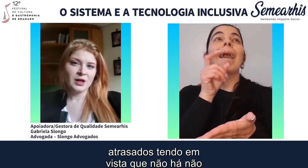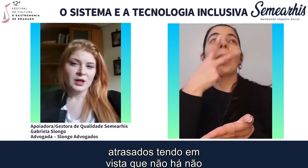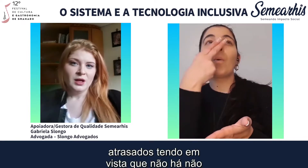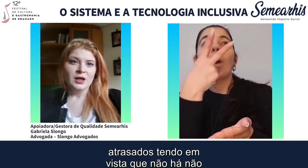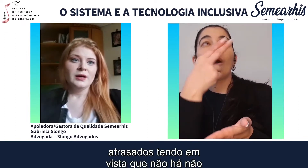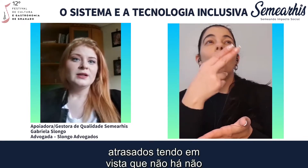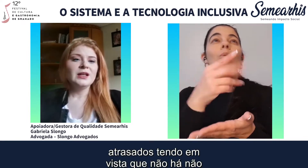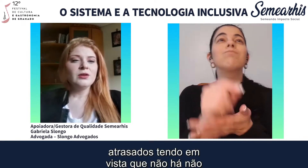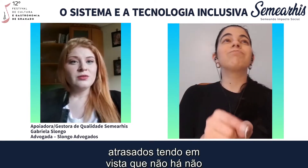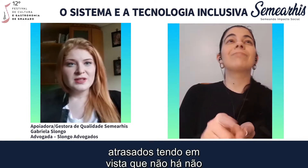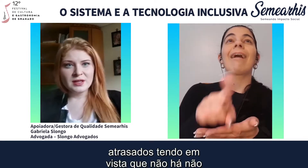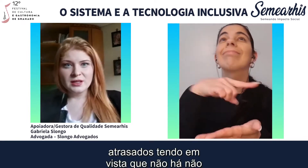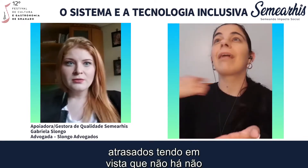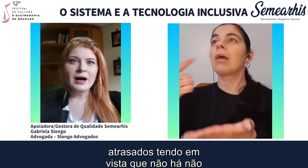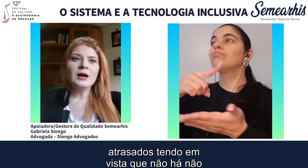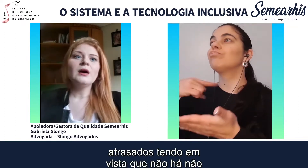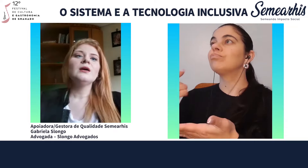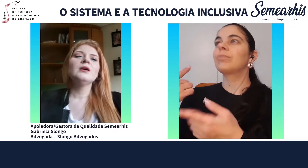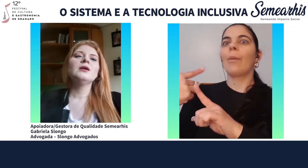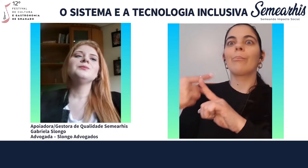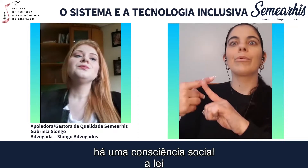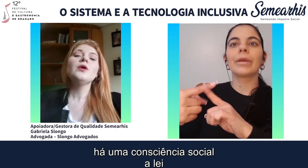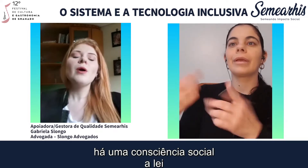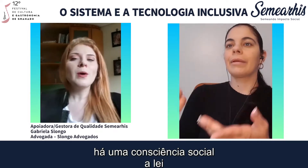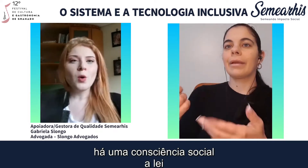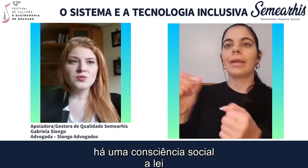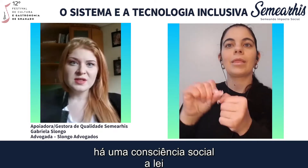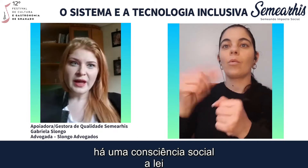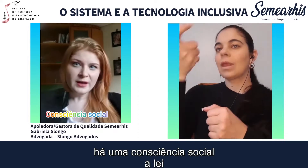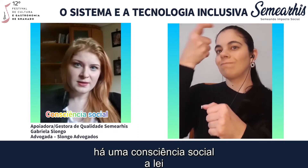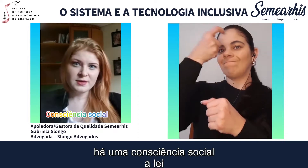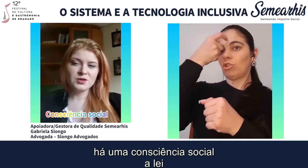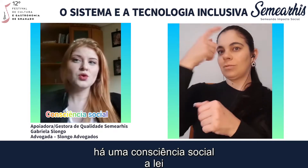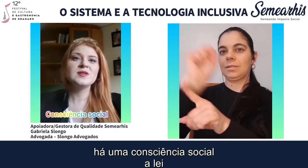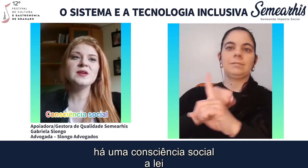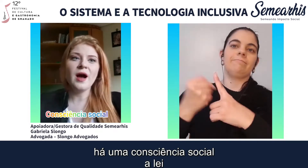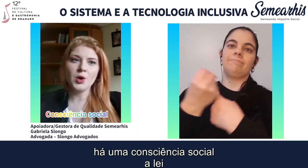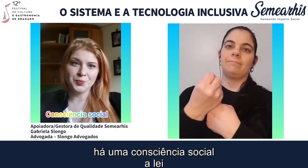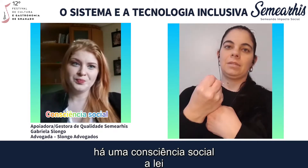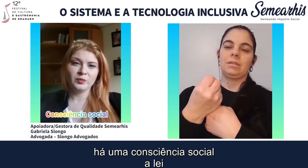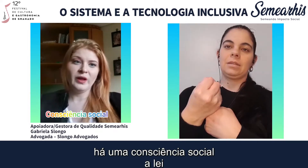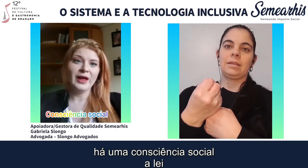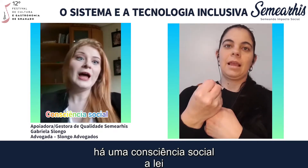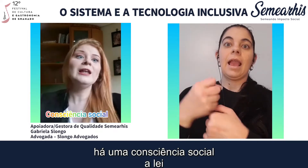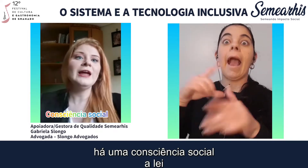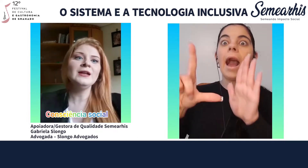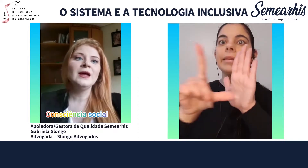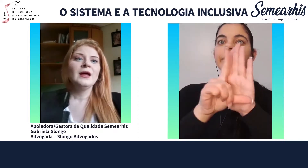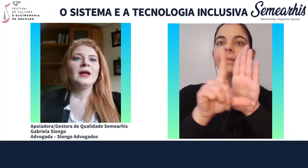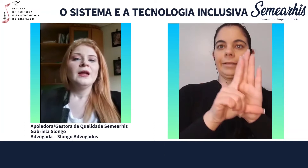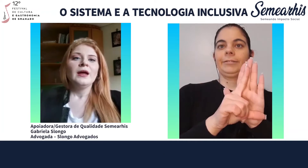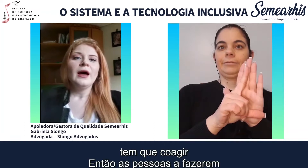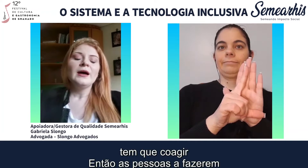atrasados. Tendo em vista que não há uma consciência social, né? A